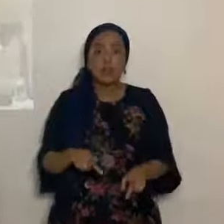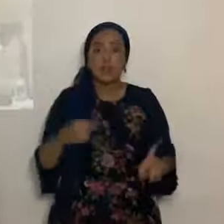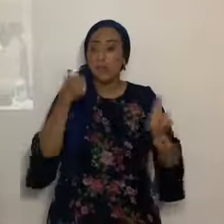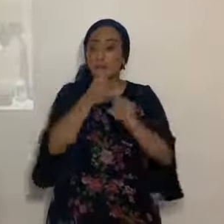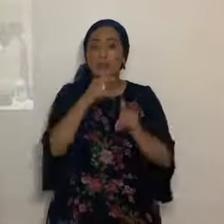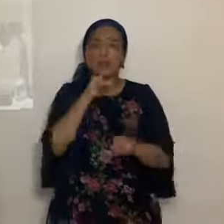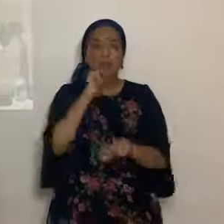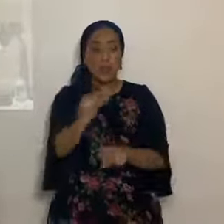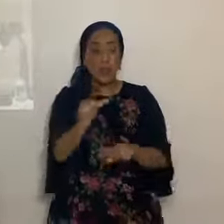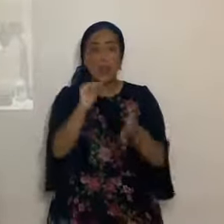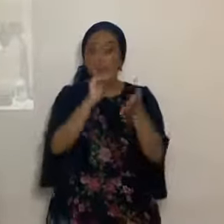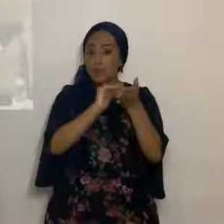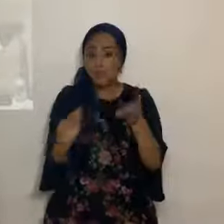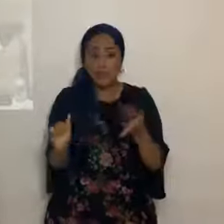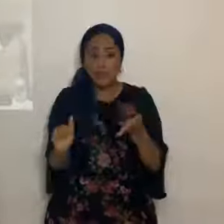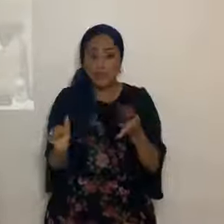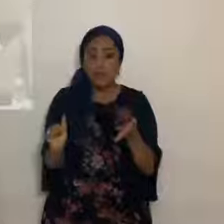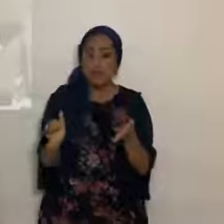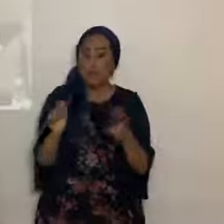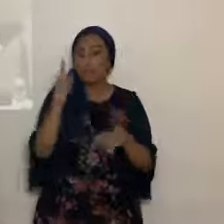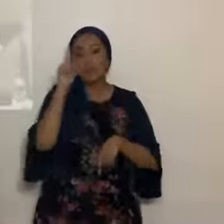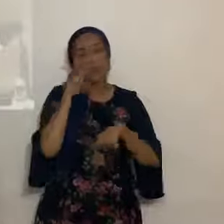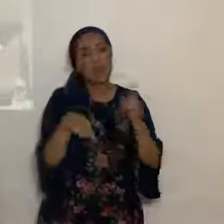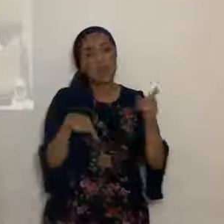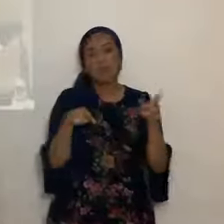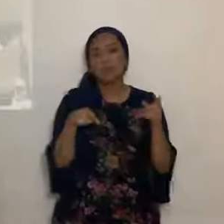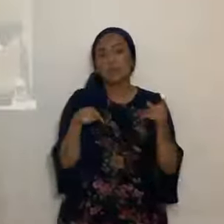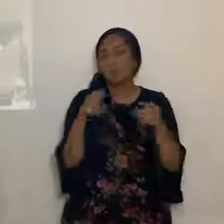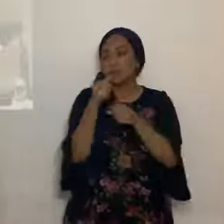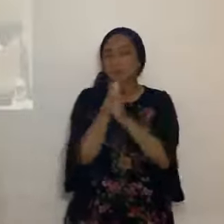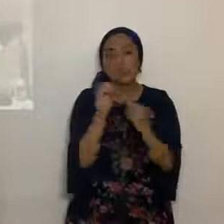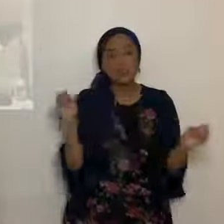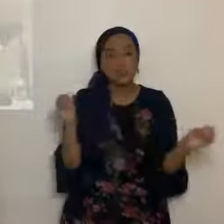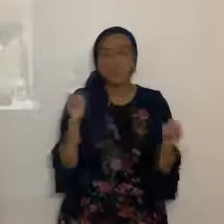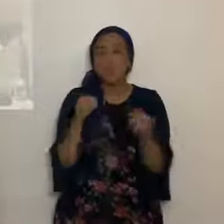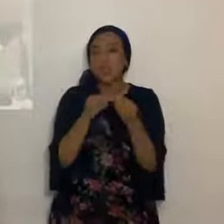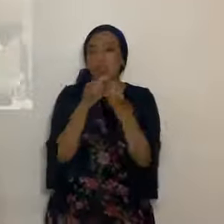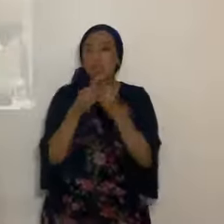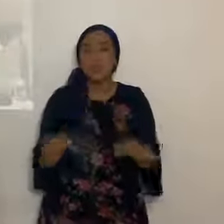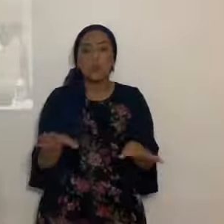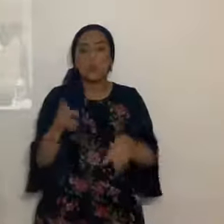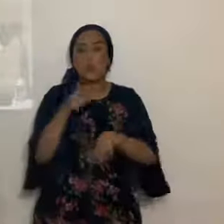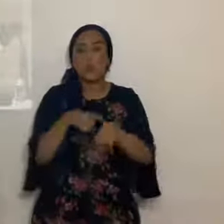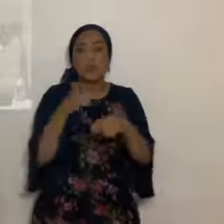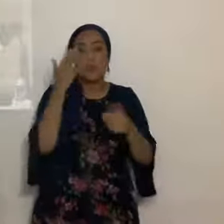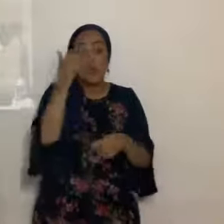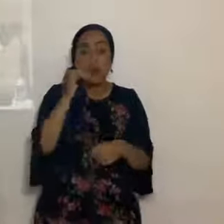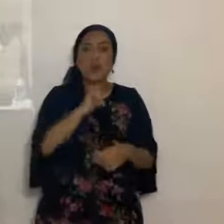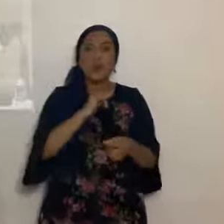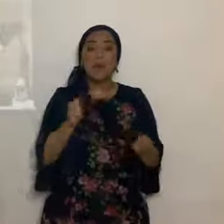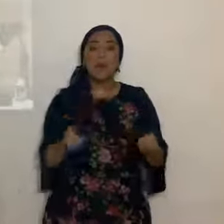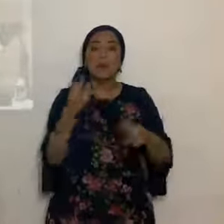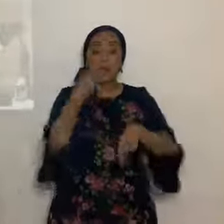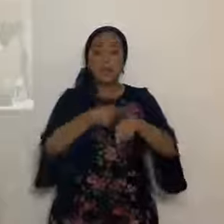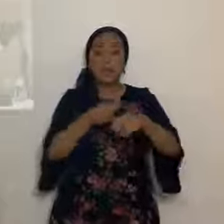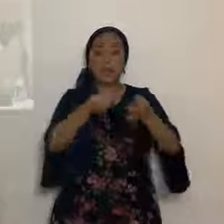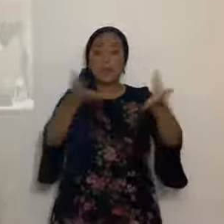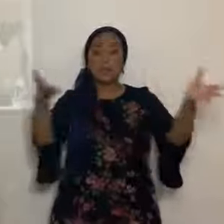no perdona, no se logra nada. Porque es perder el tiempo. Por eso yo muchas veces les digo